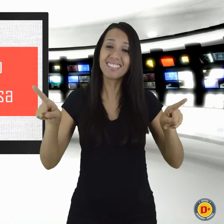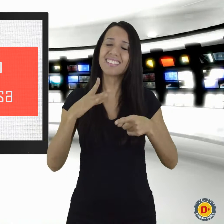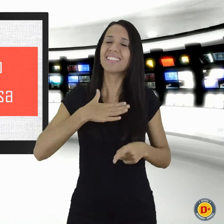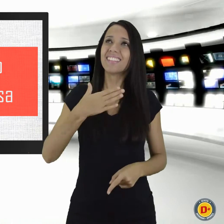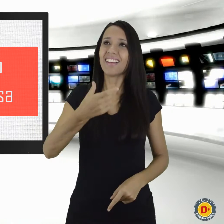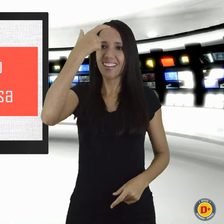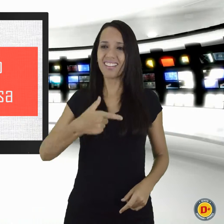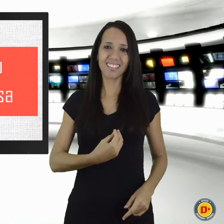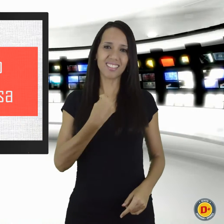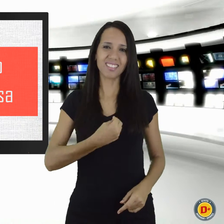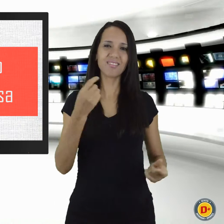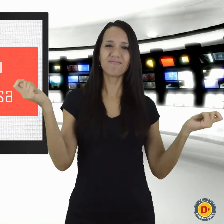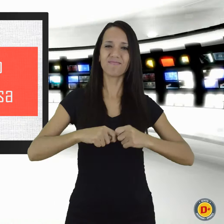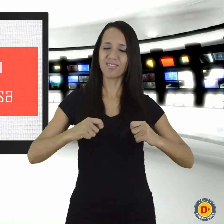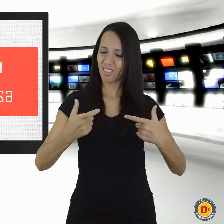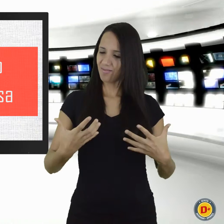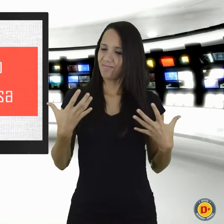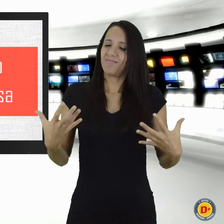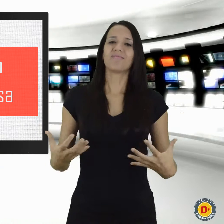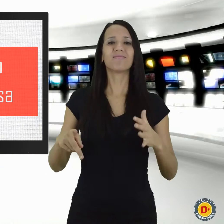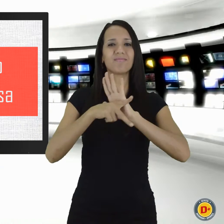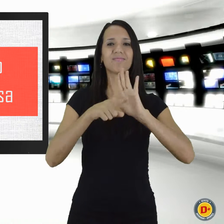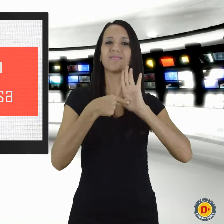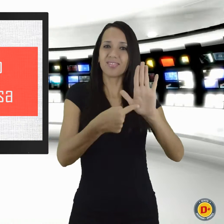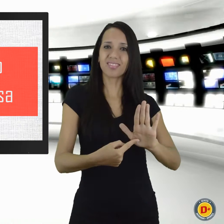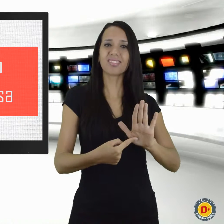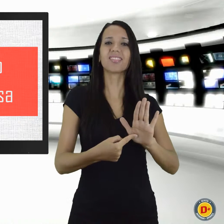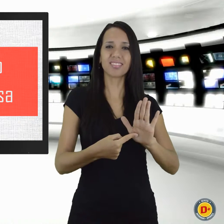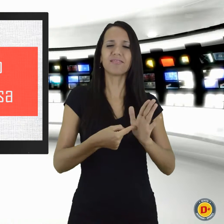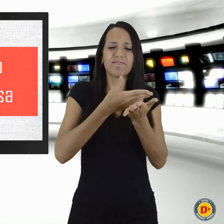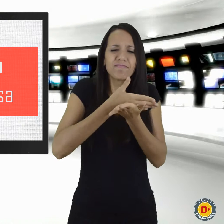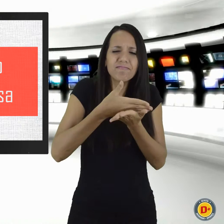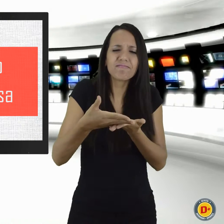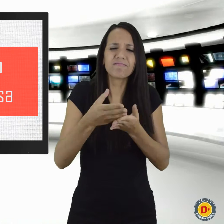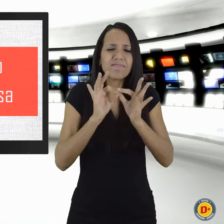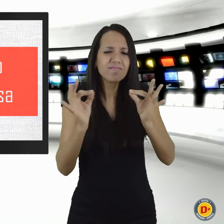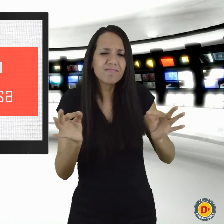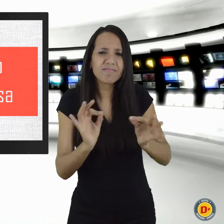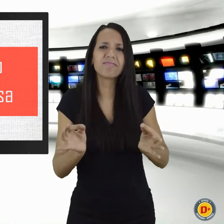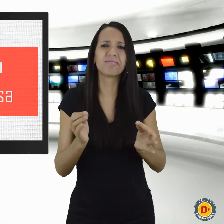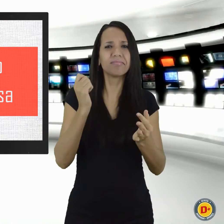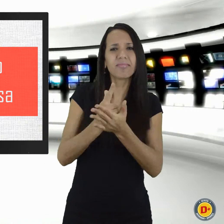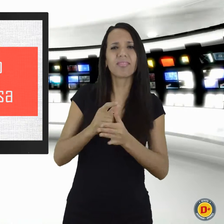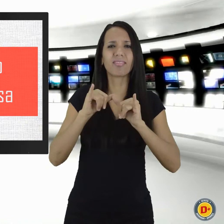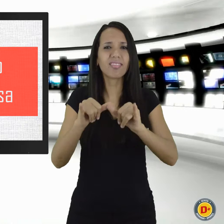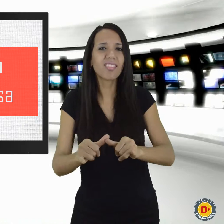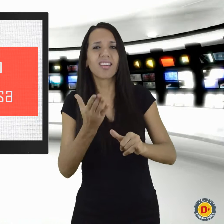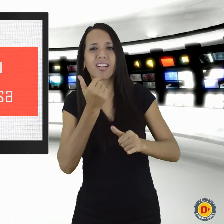e minha forma de expressão. Começou como um modo viável de pagar minhas contas, mas cresceu e tomou uma proporção muito abrangente em